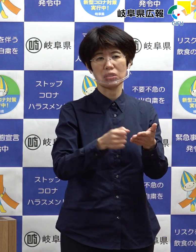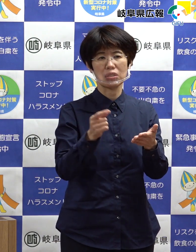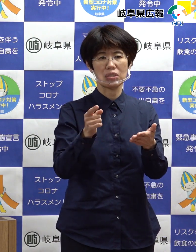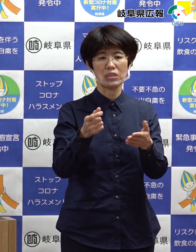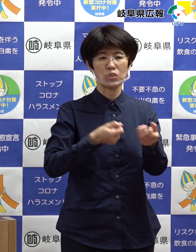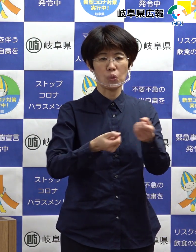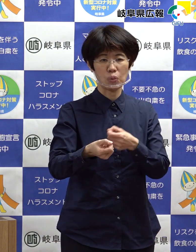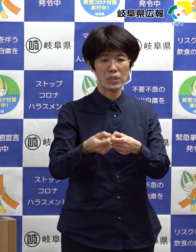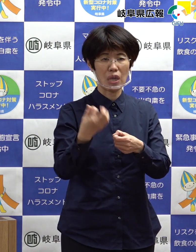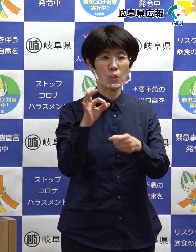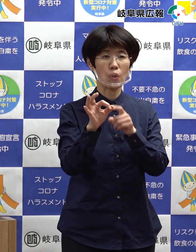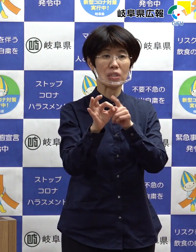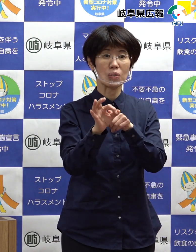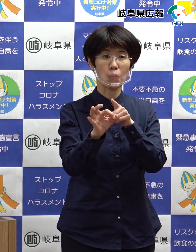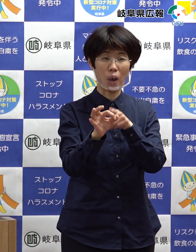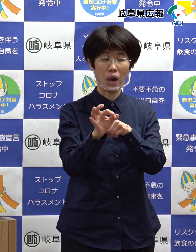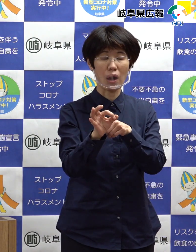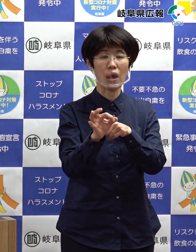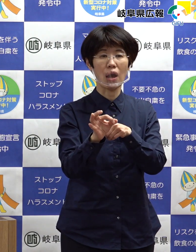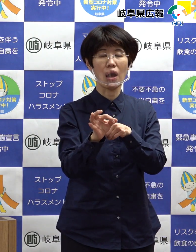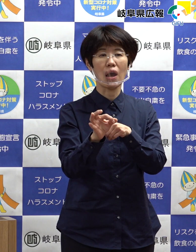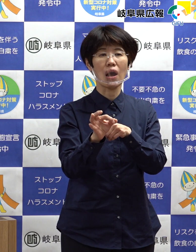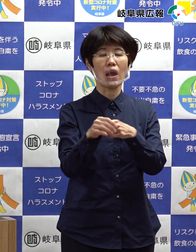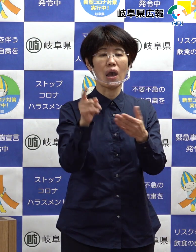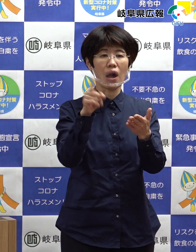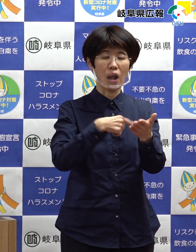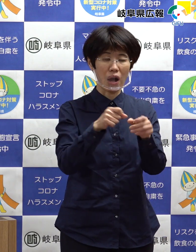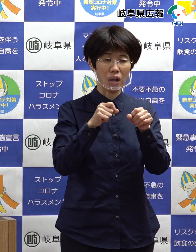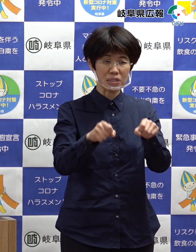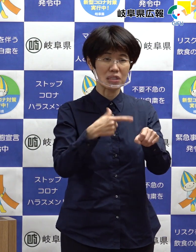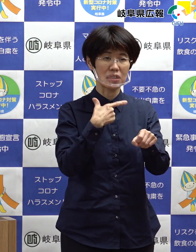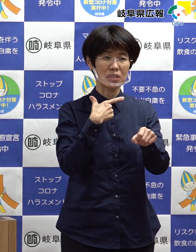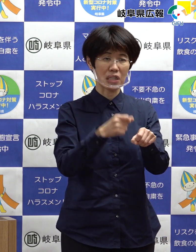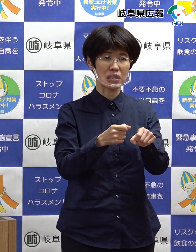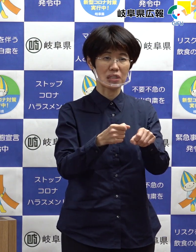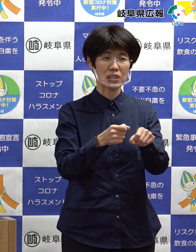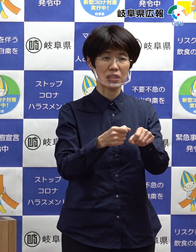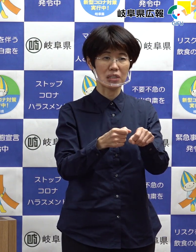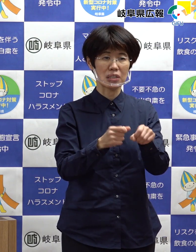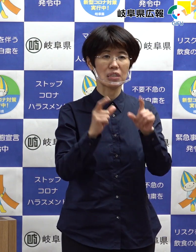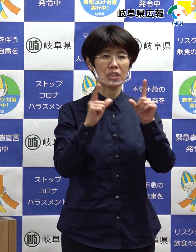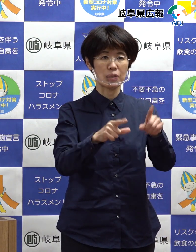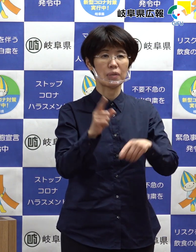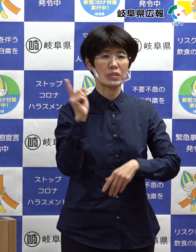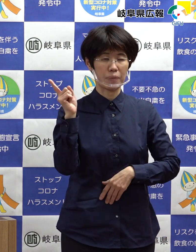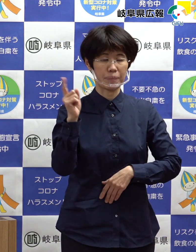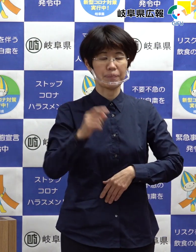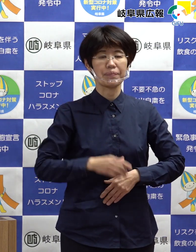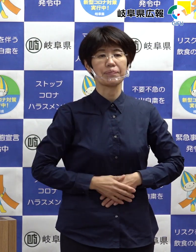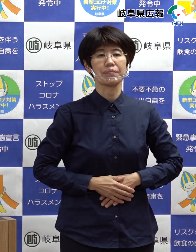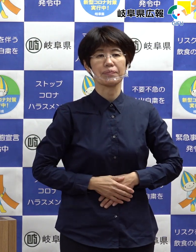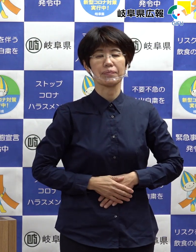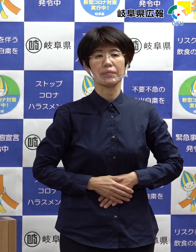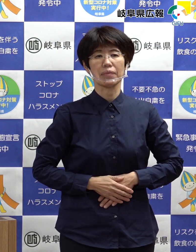雇用調整助成金については、極力早く結論を出していきたいということでありました。 それ